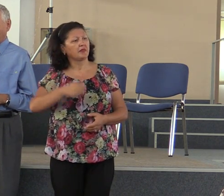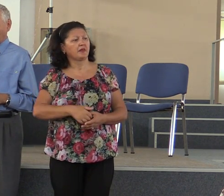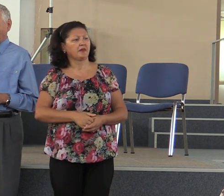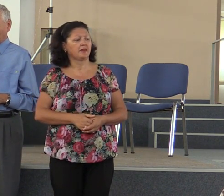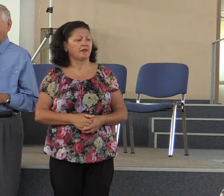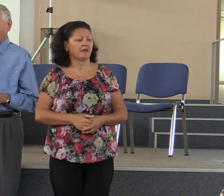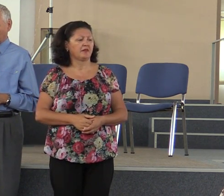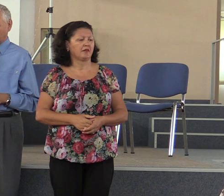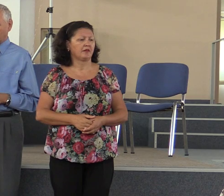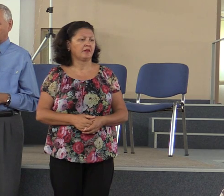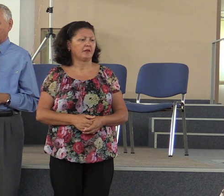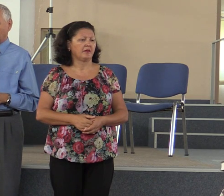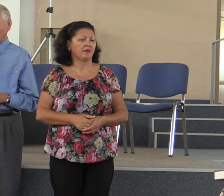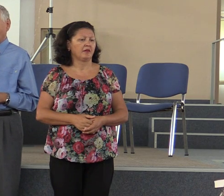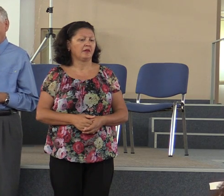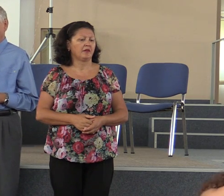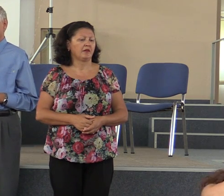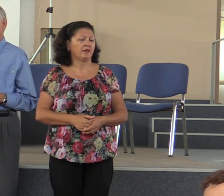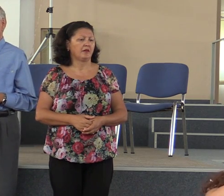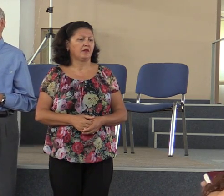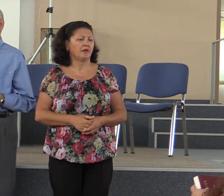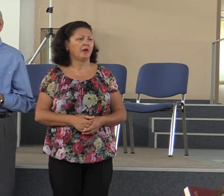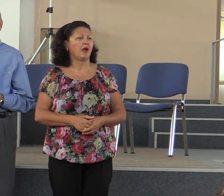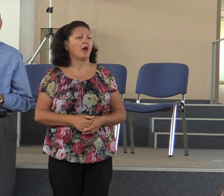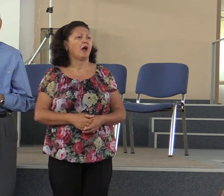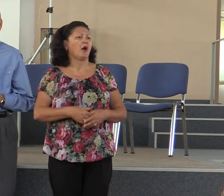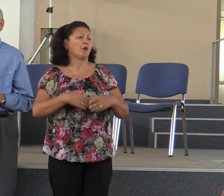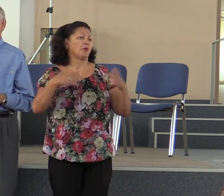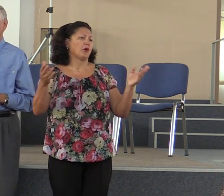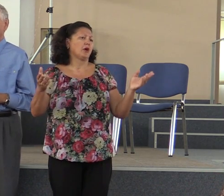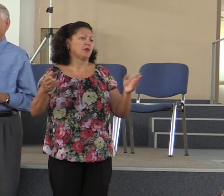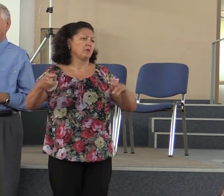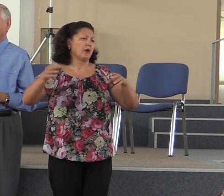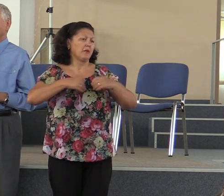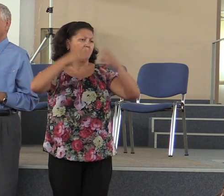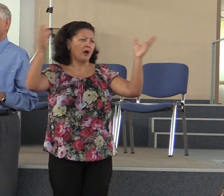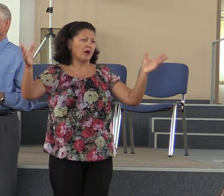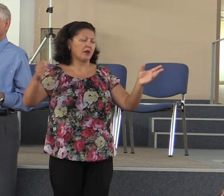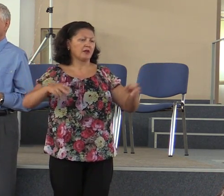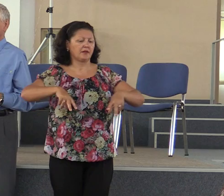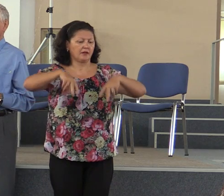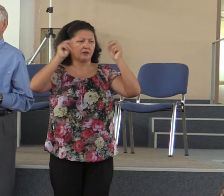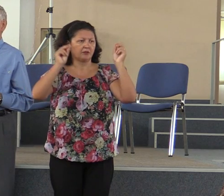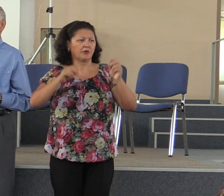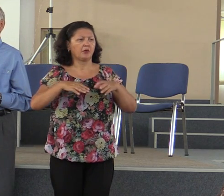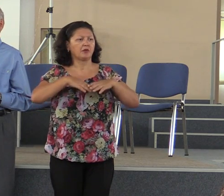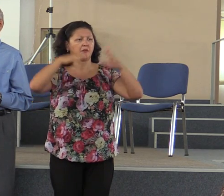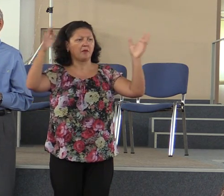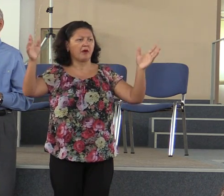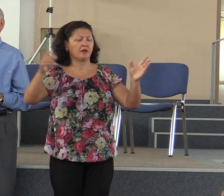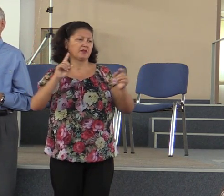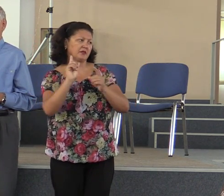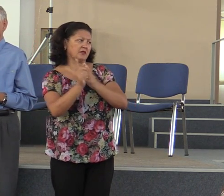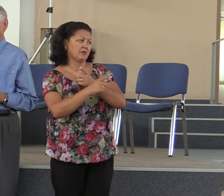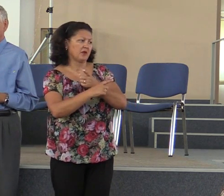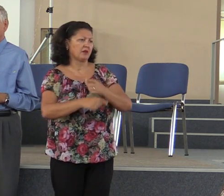revelation, the greater the transformation. Cu cât mai mare este descoperirea, cu atât mai mare este transformarea. At the end